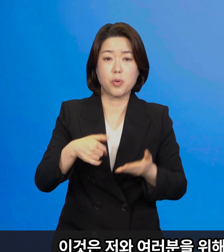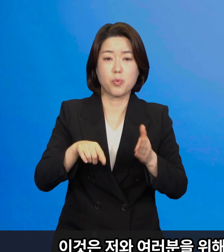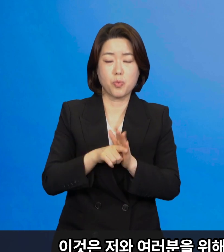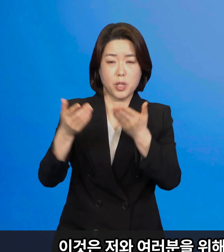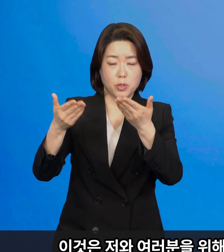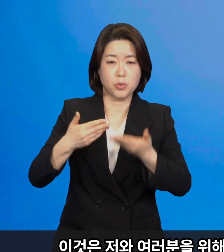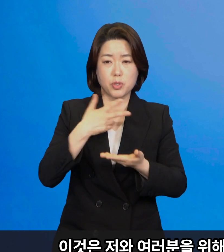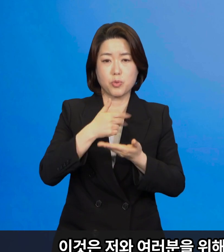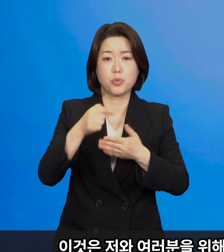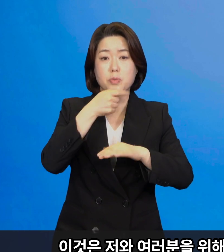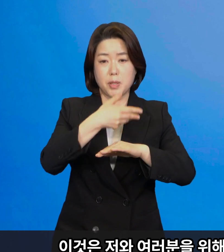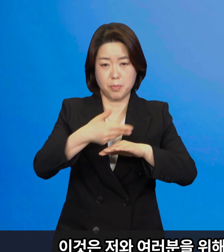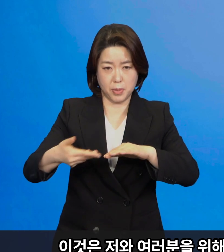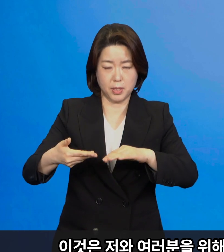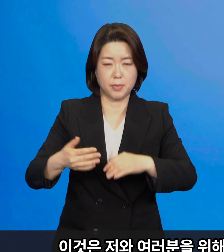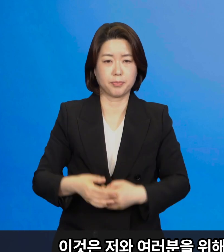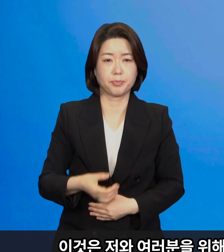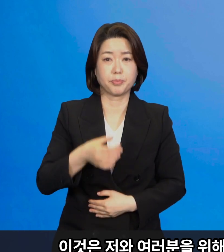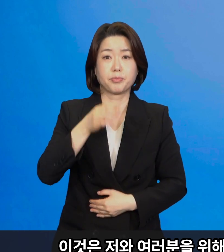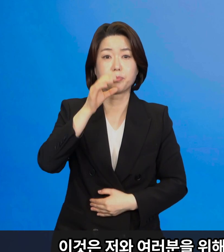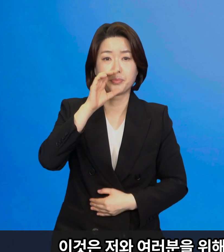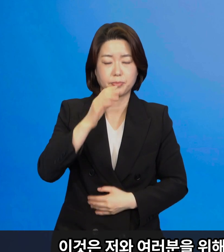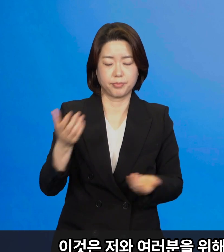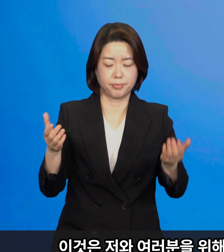주님의 피입니다. 아멘.